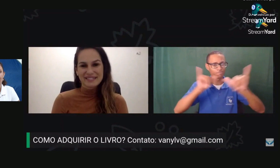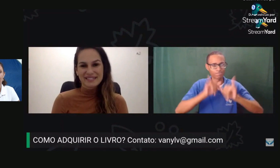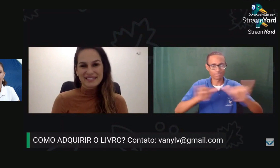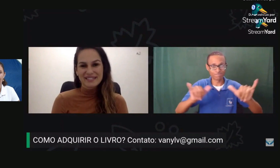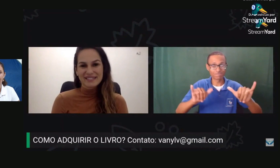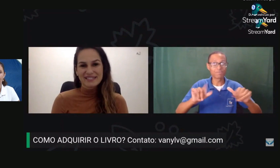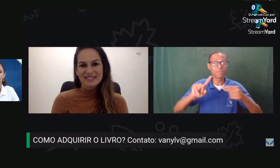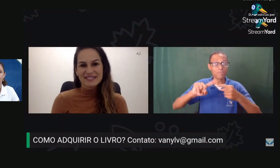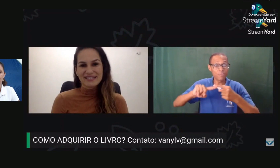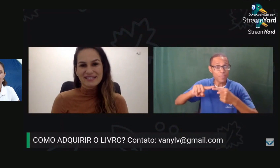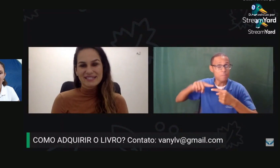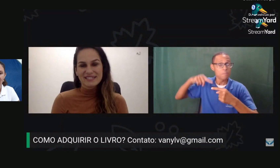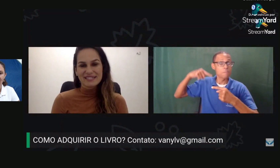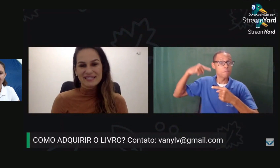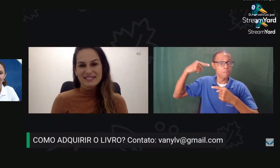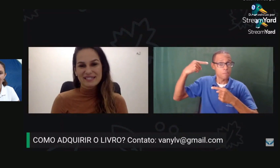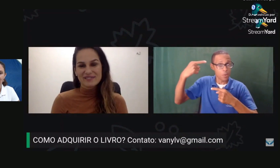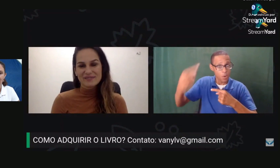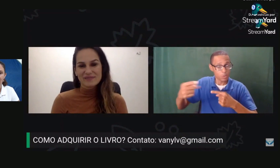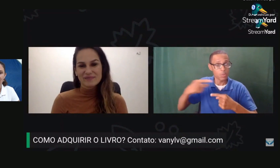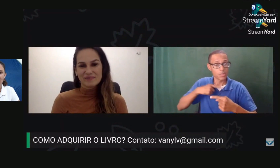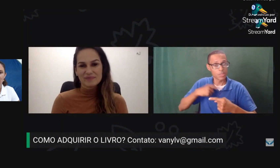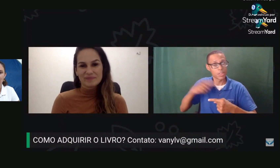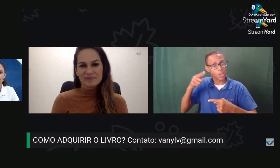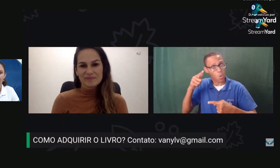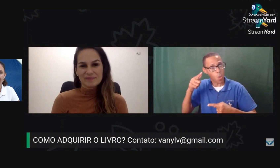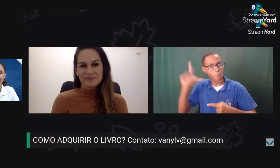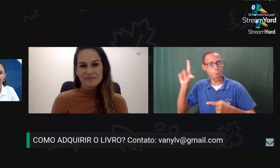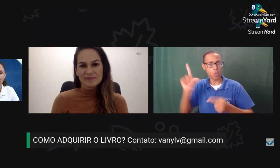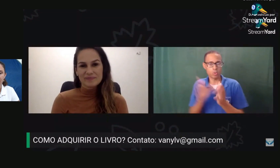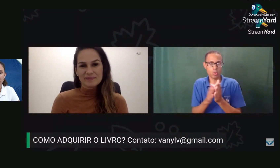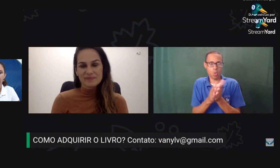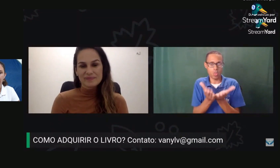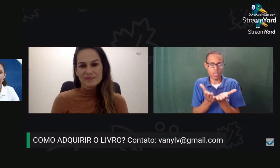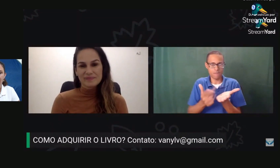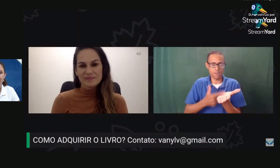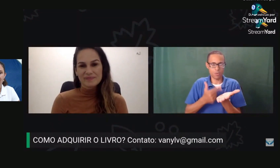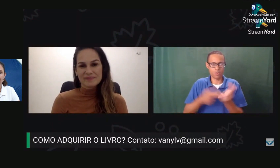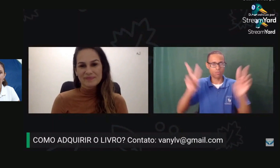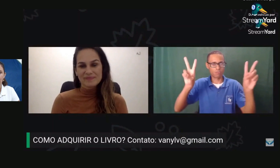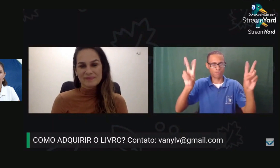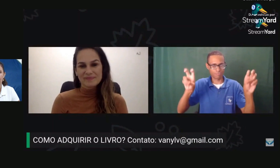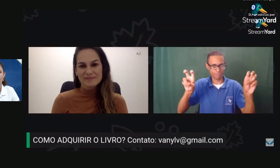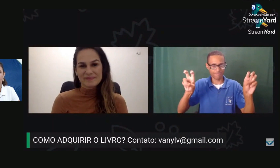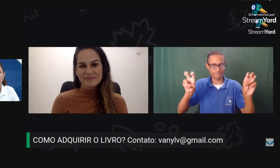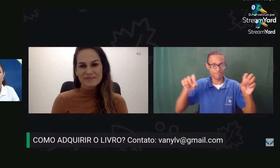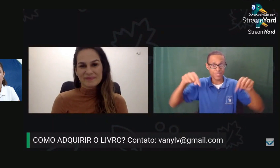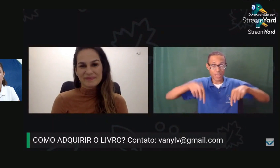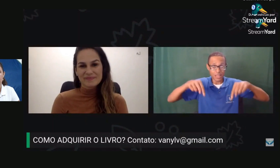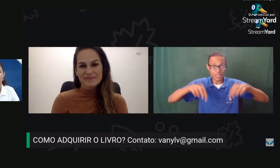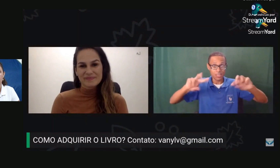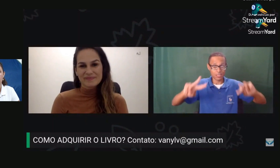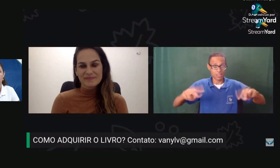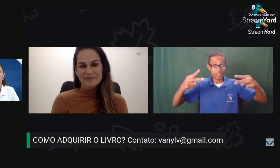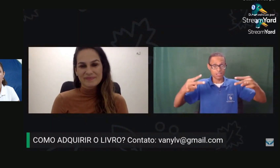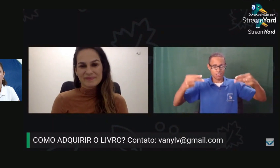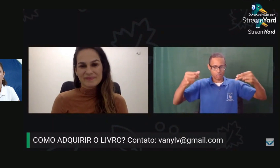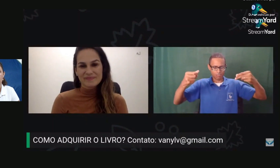se inscrever no canal, curtir a live, divulgar, certo? E nós teremos